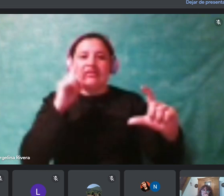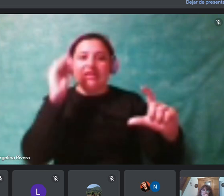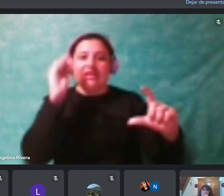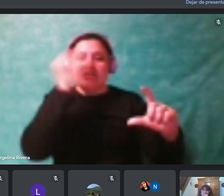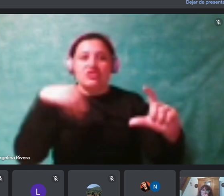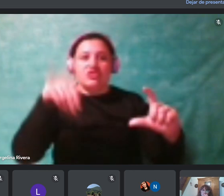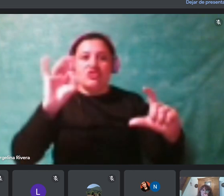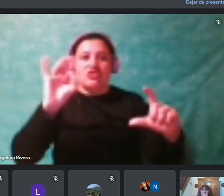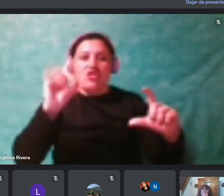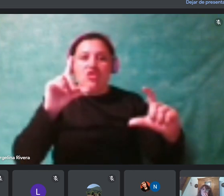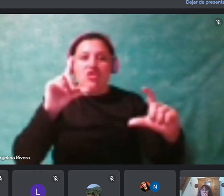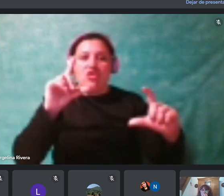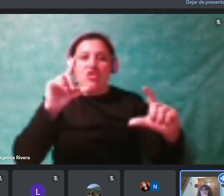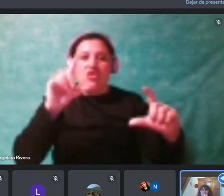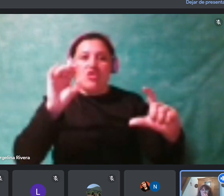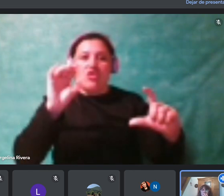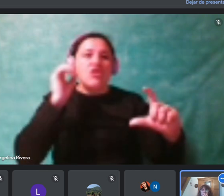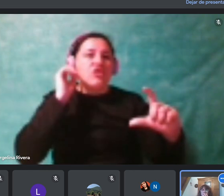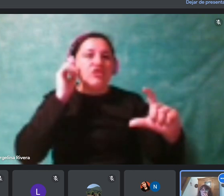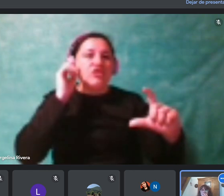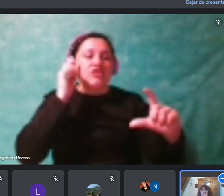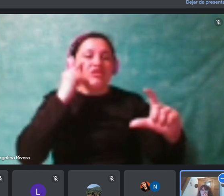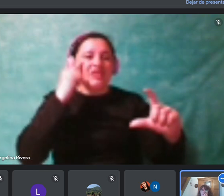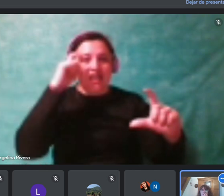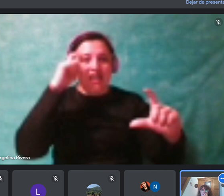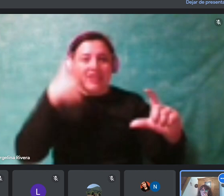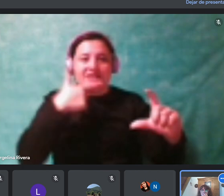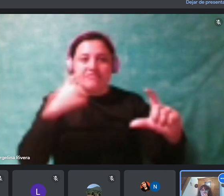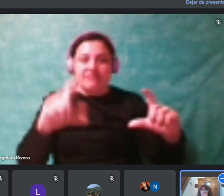Other aspects. Muy bien.